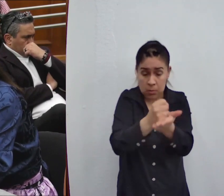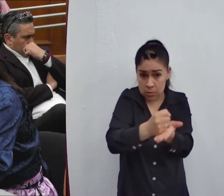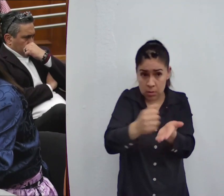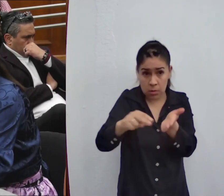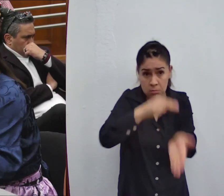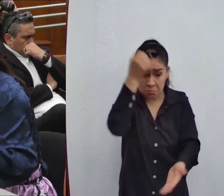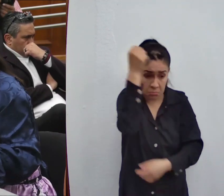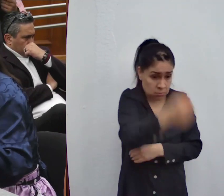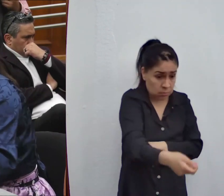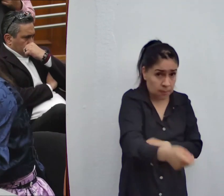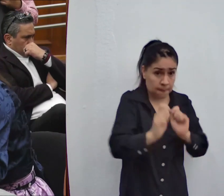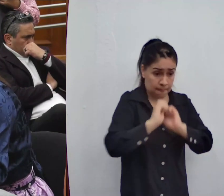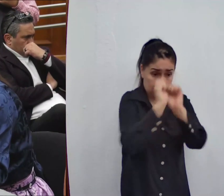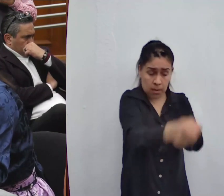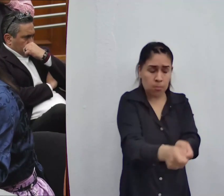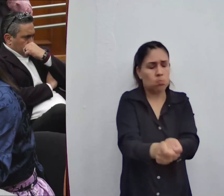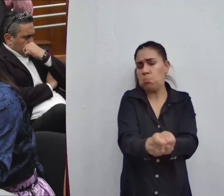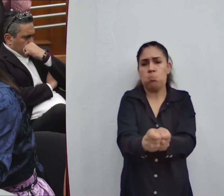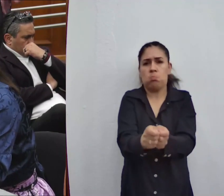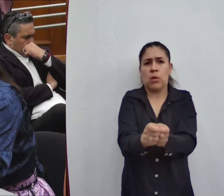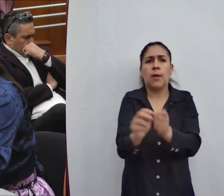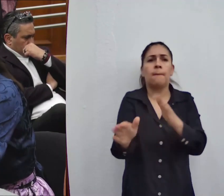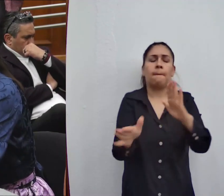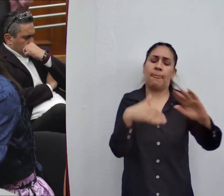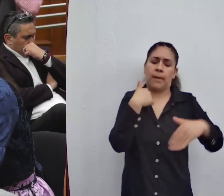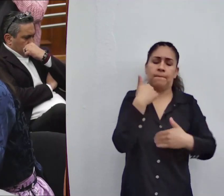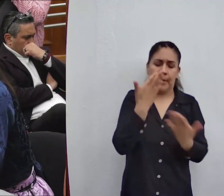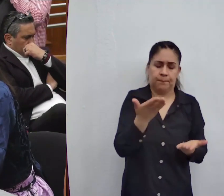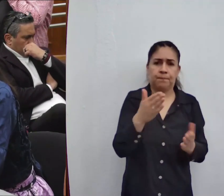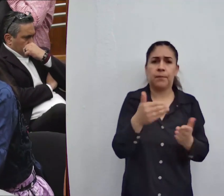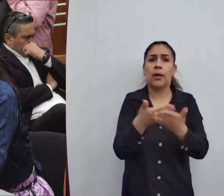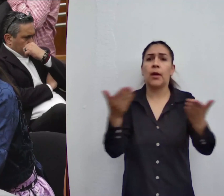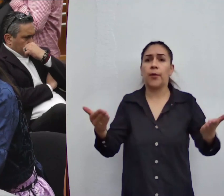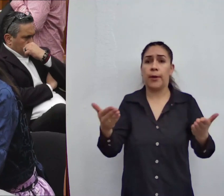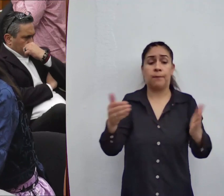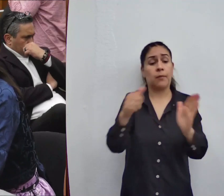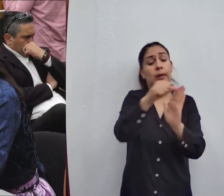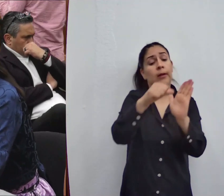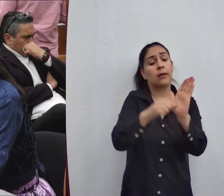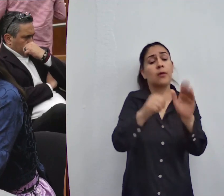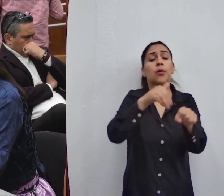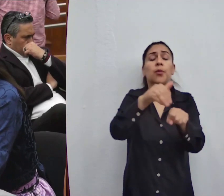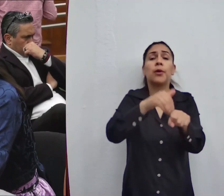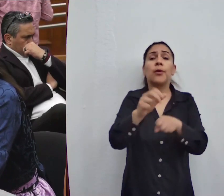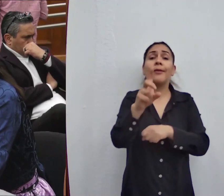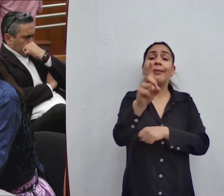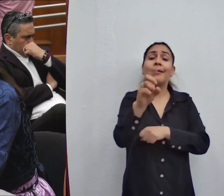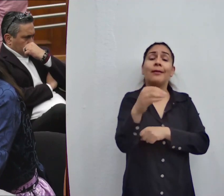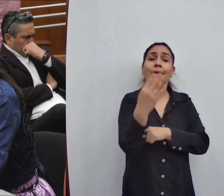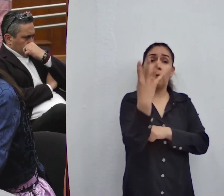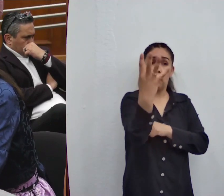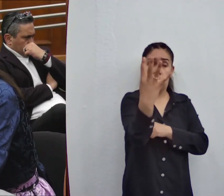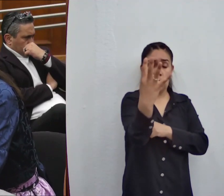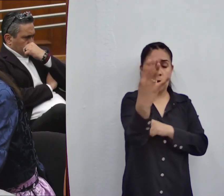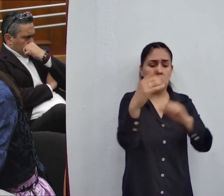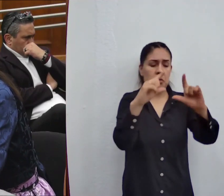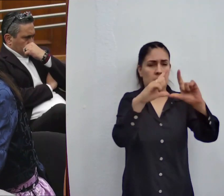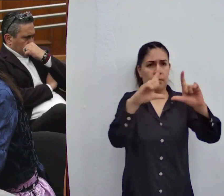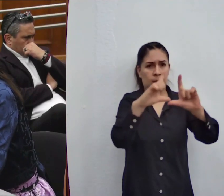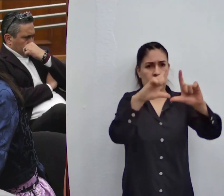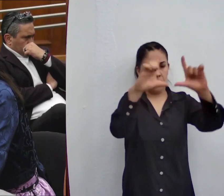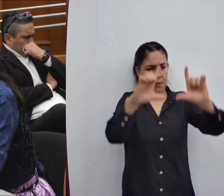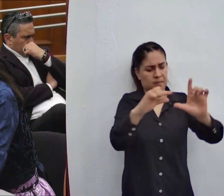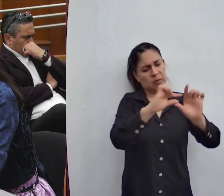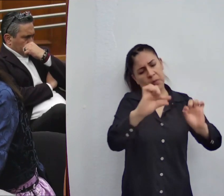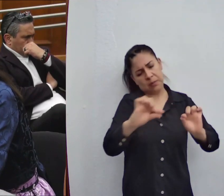segunda, en relación al artículo 34 que estamos analizando, las diferentes fracciones que se enumeran, me queda claro que es